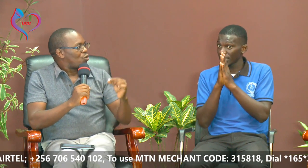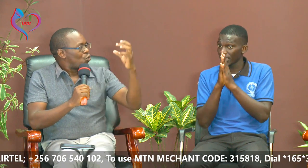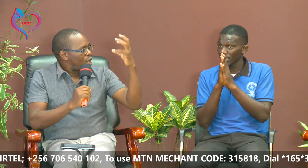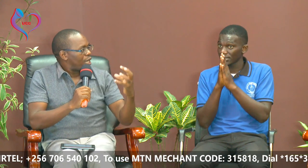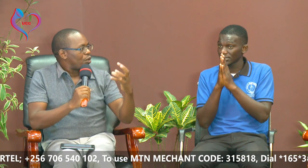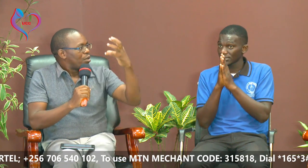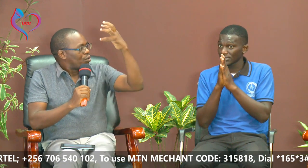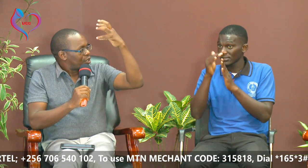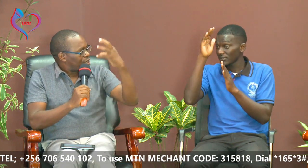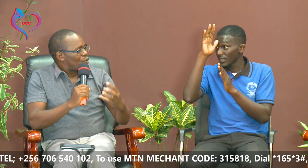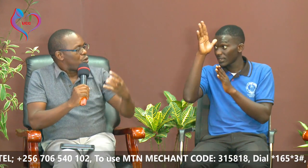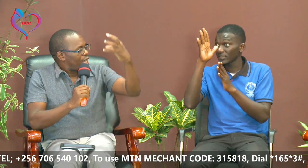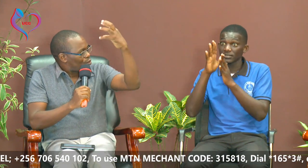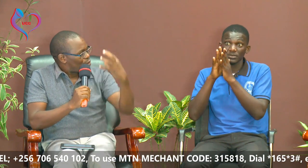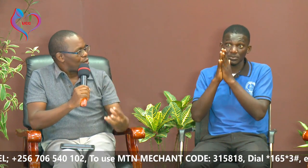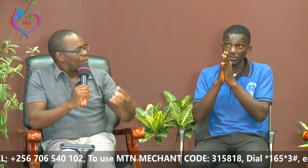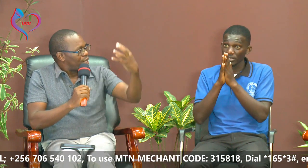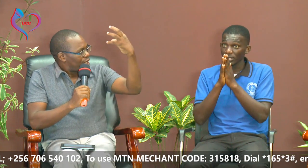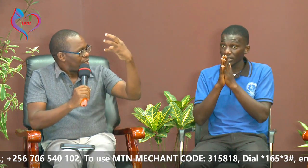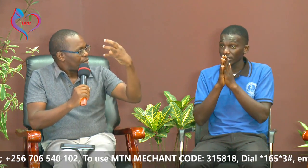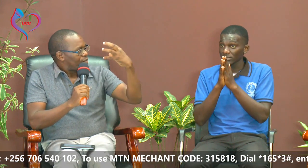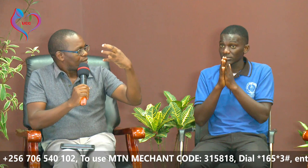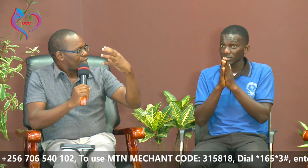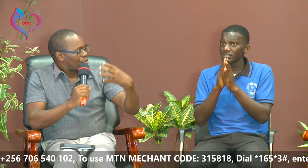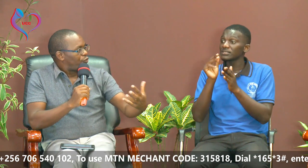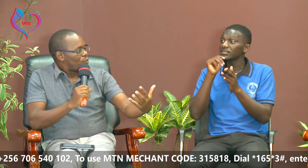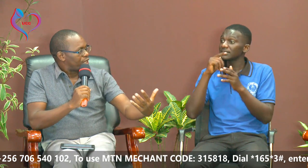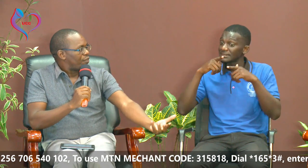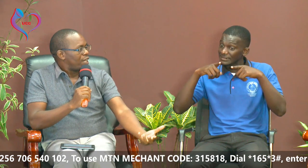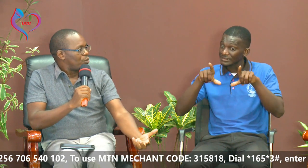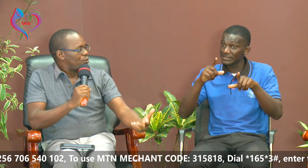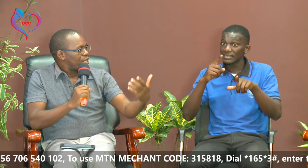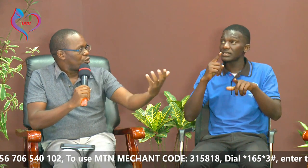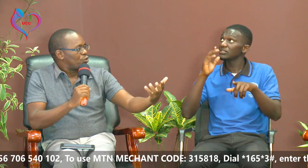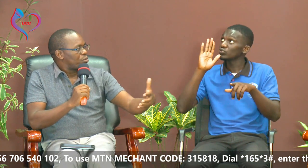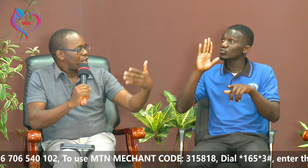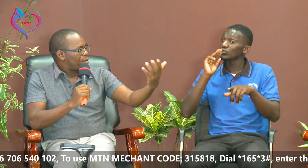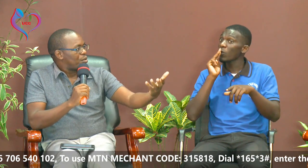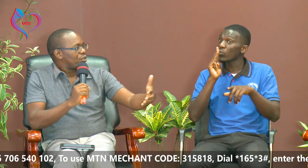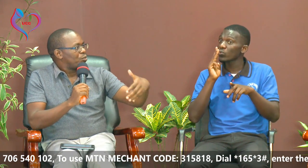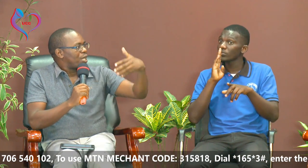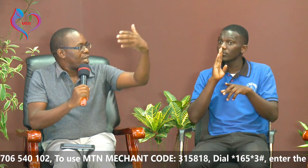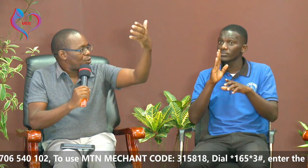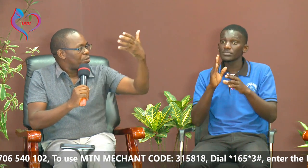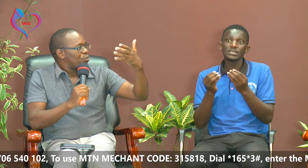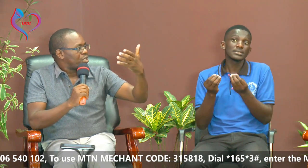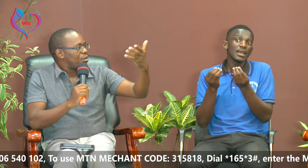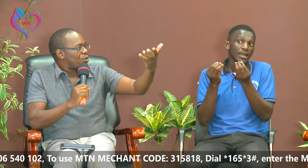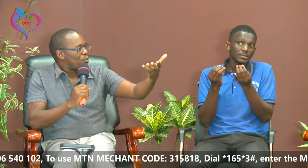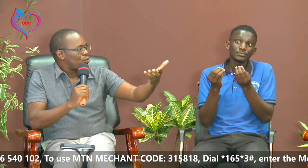leko okwagala ko kukolebwe nga tufuluma kitafa ali mu ggulu erinnya wetukuzibwa obwakabaka obujje byoyagala bikolebwe mu nsi nga bikola mu